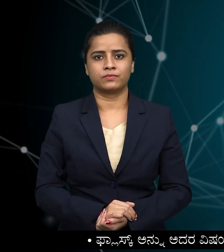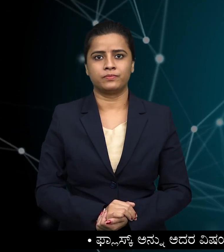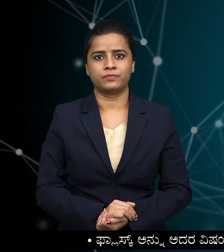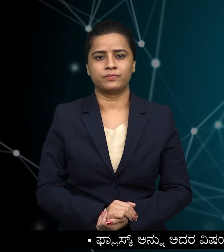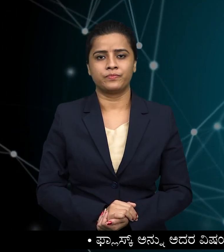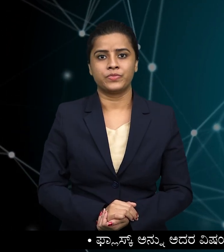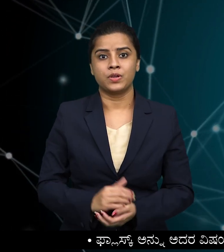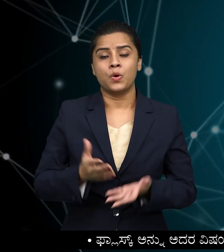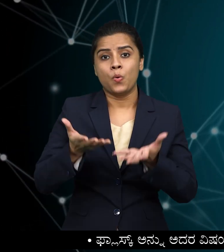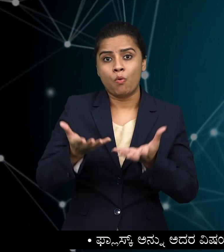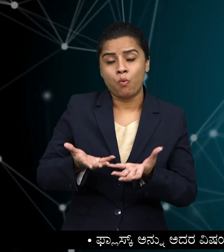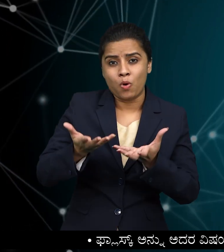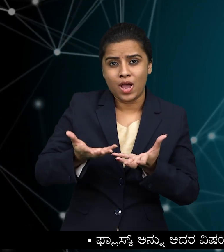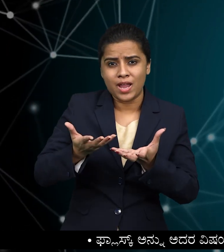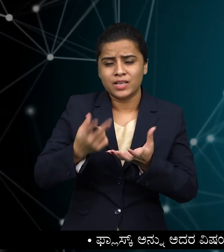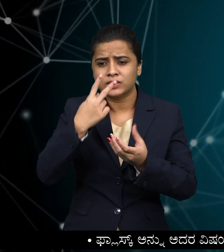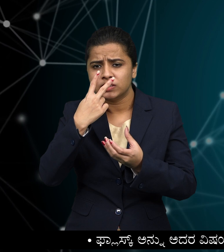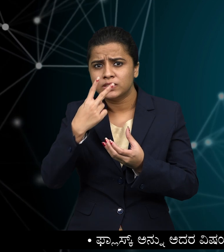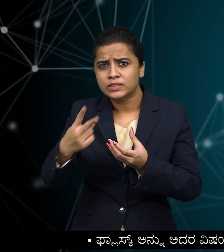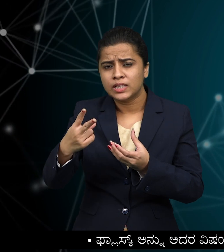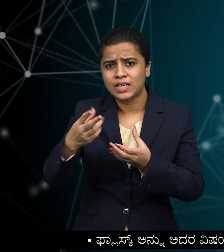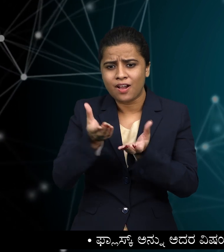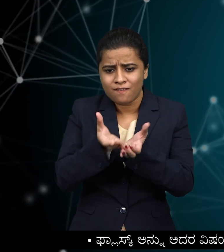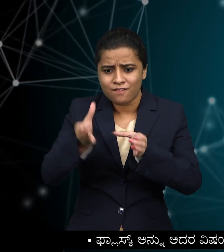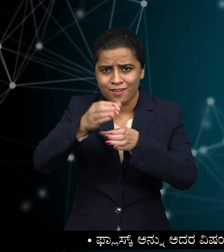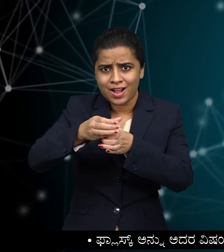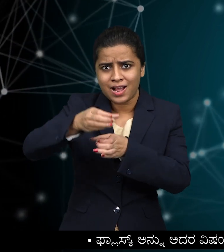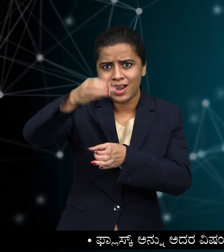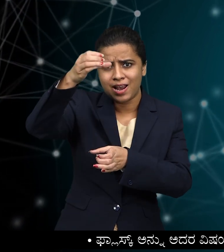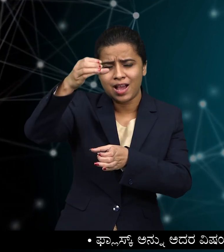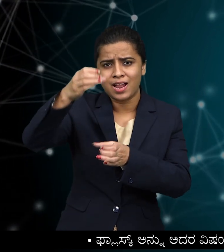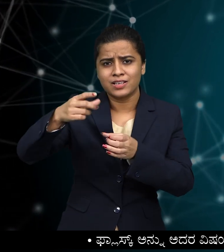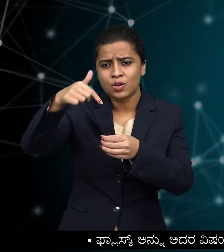ಫ್ಲಾಸ್ಕ್ ಅನ್ನು ಅದರ ವಿಷಯಗಳೊಂದಿಗೆ ಎಚ್ಚರಿಕೆಯಿಂದ ತೂಕ ಮಾಡಿ.